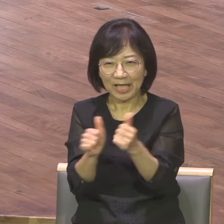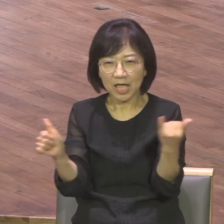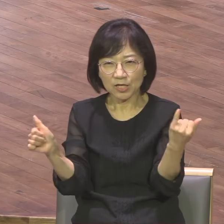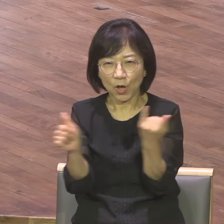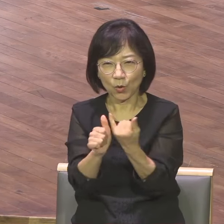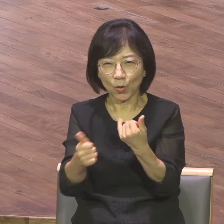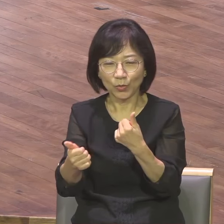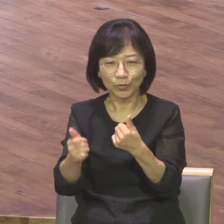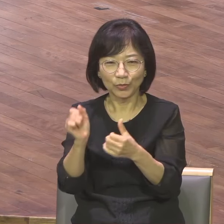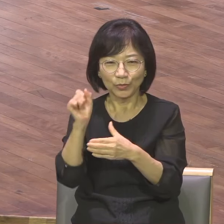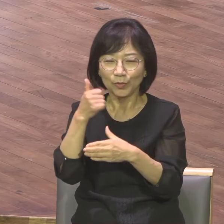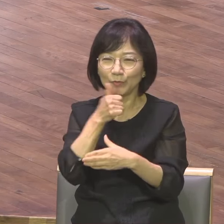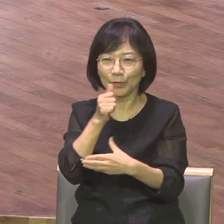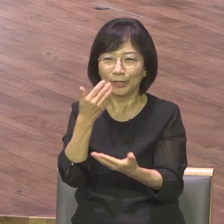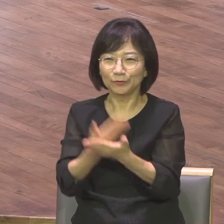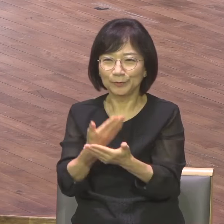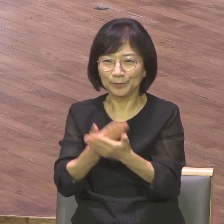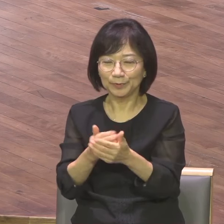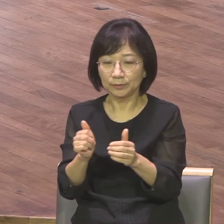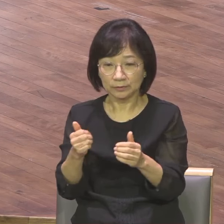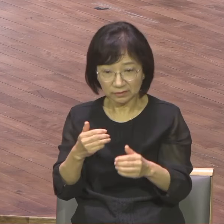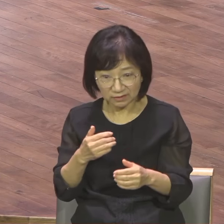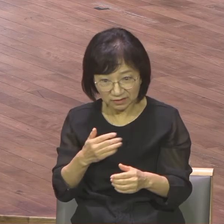안 해주면 무조건 법적으로 걸려요.